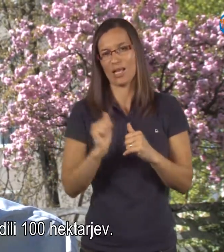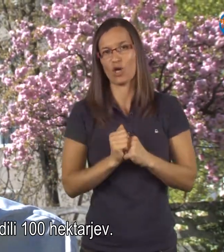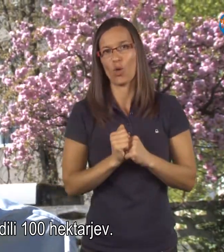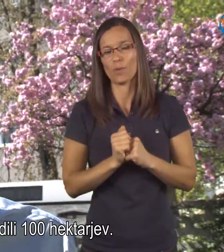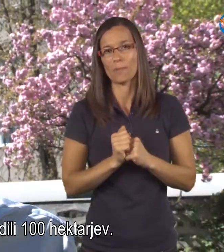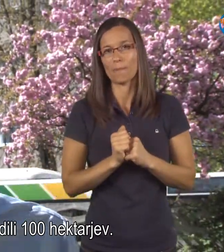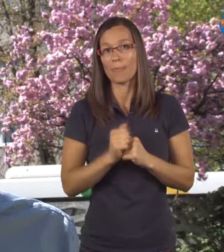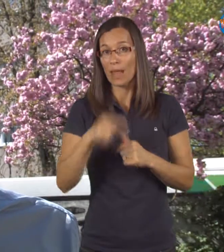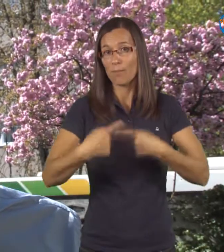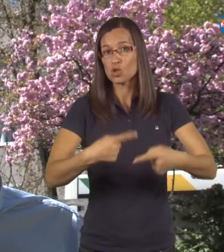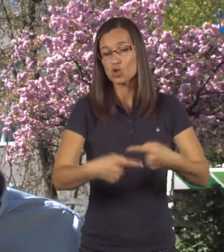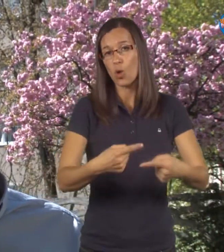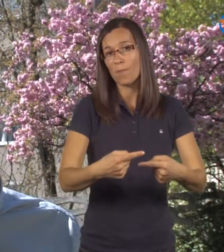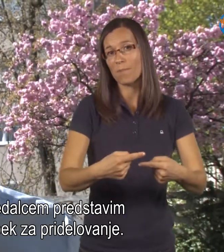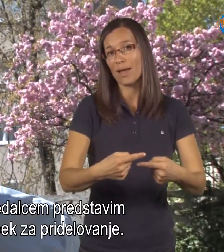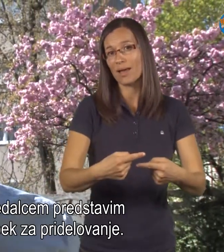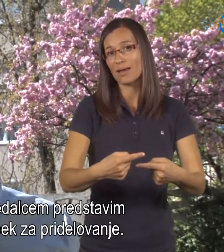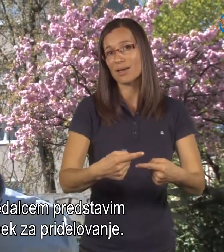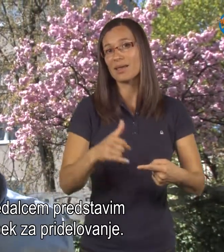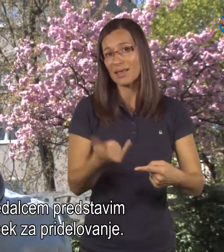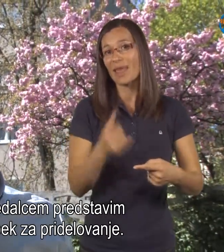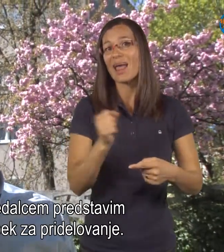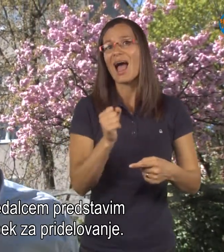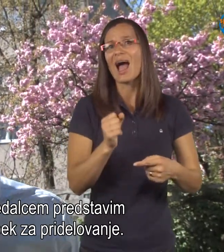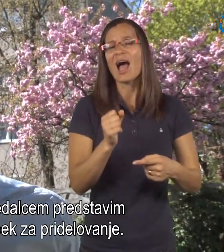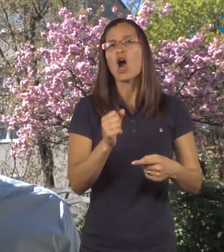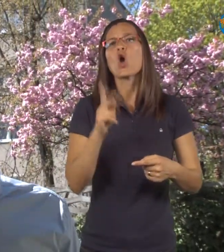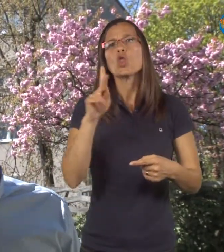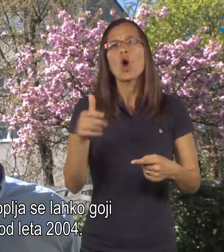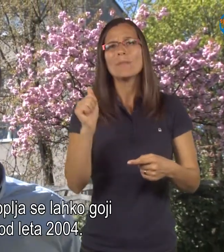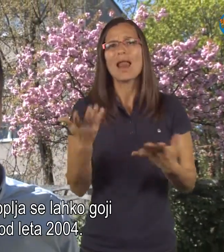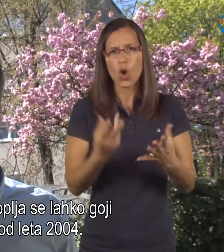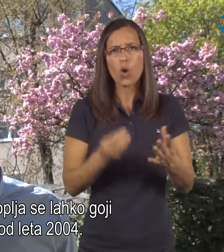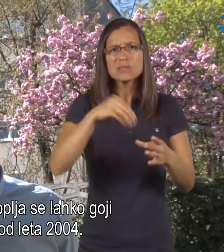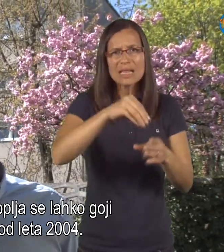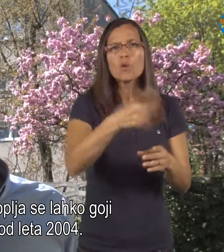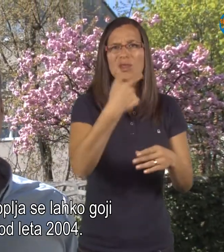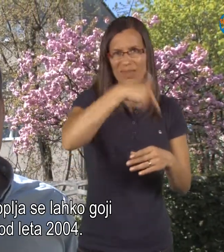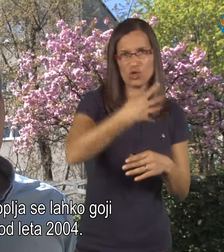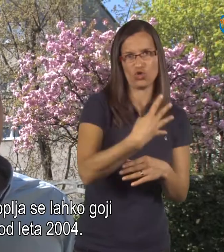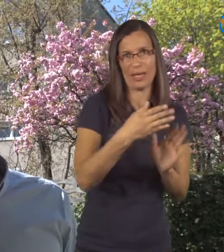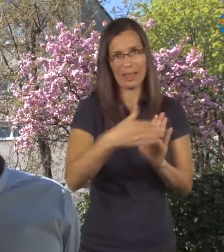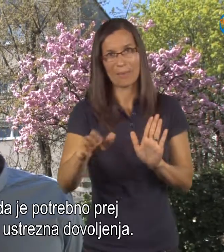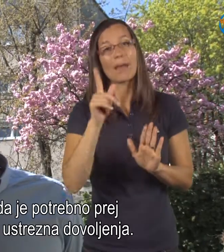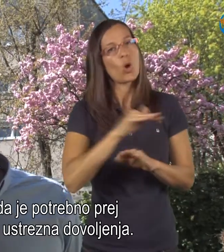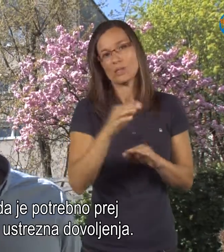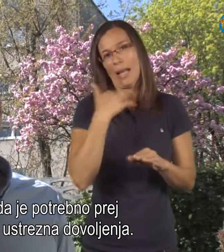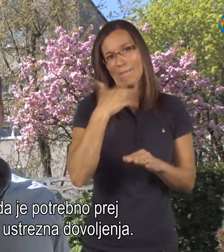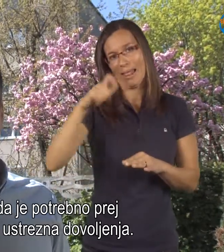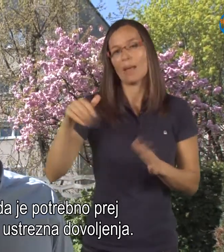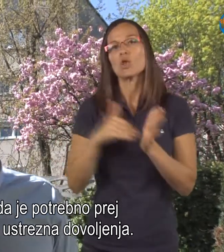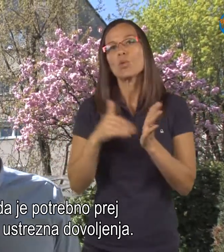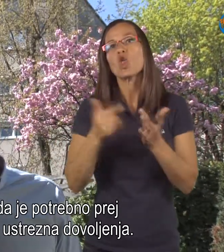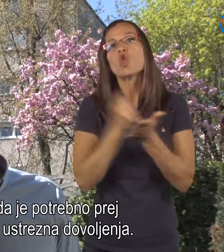100 hektarjev. Ta postopek, če še mogoče davcem povem, da konoplja se lahko goji od leta 2004, vendar vsi kmetje